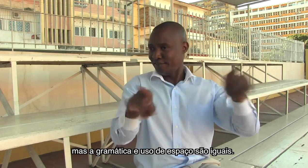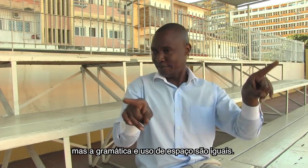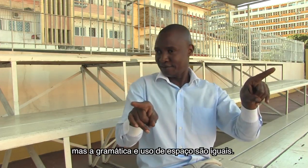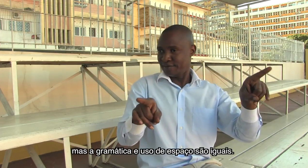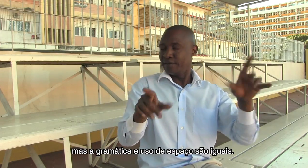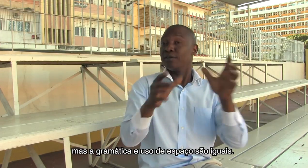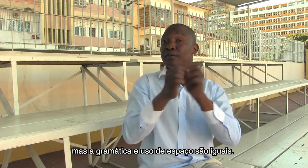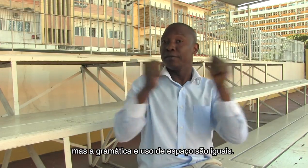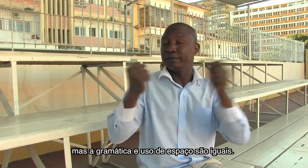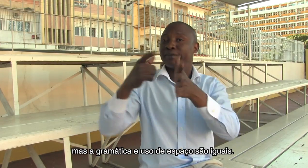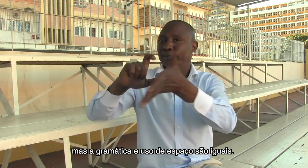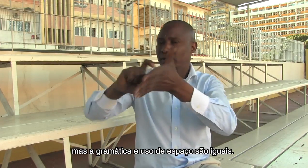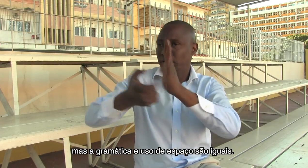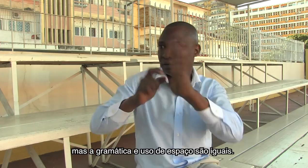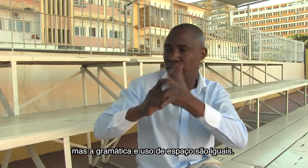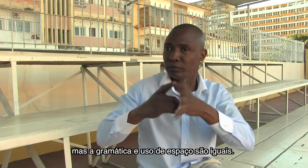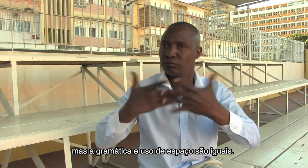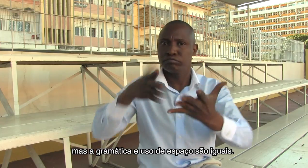gramática e o uso de espaço é igual.